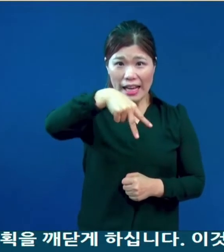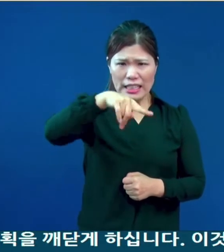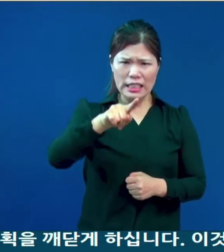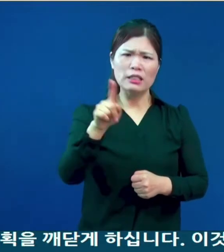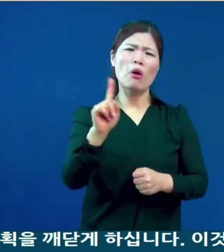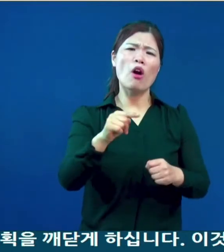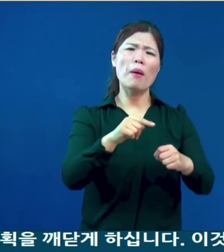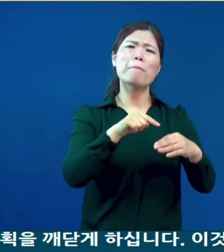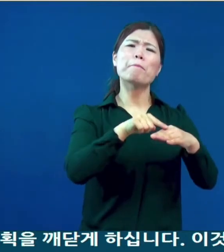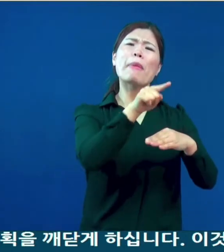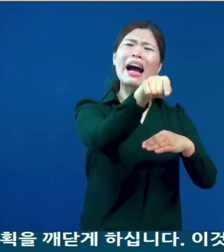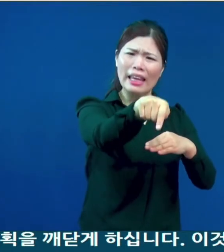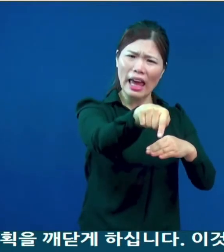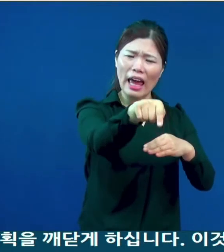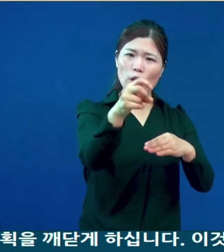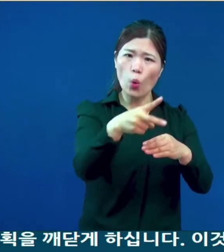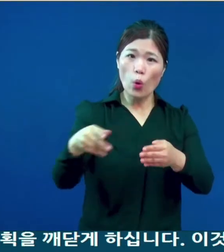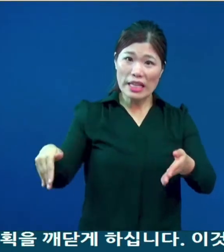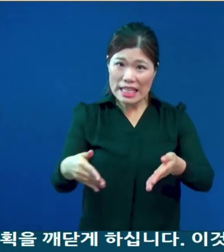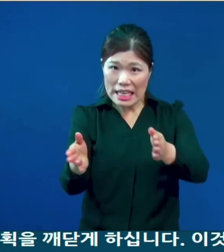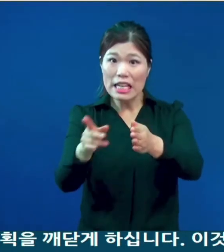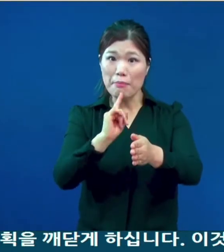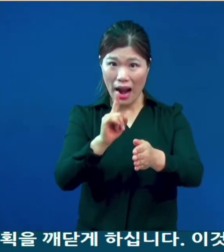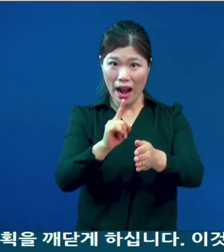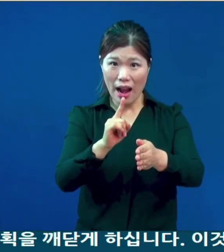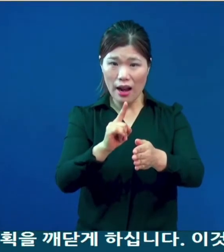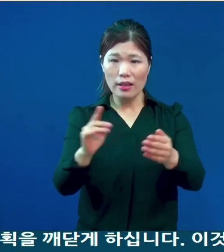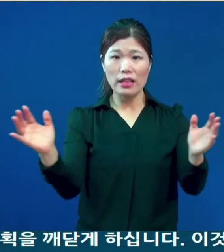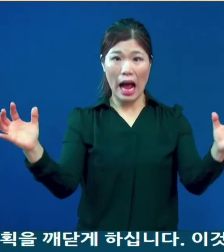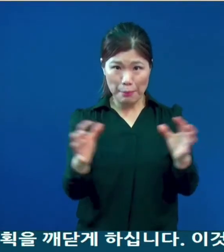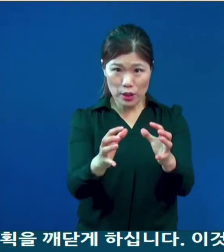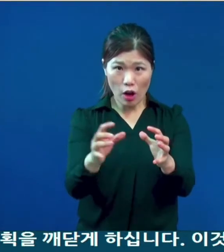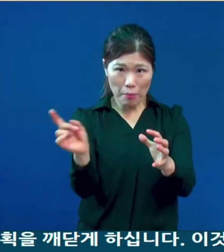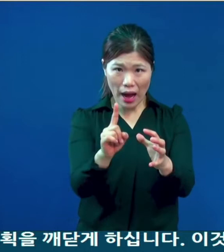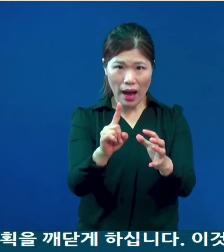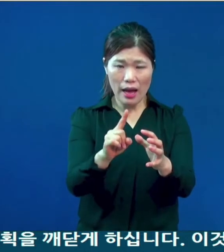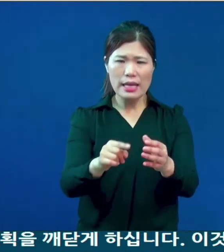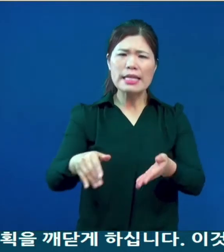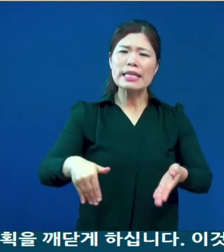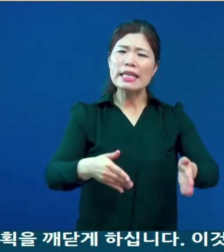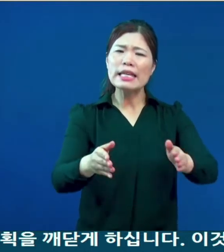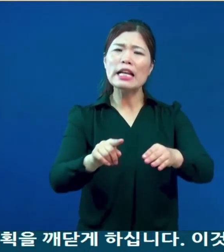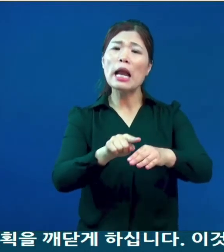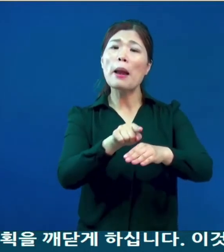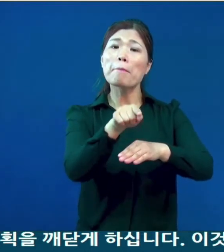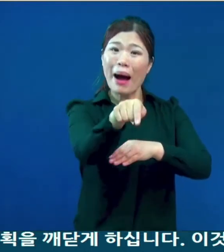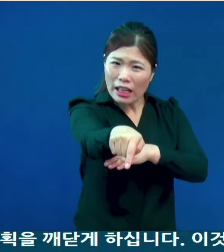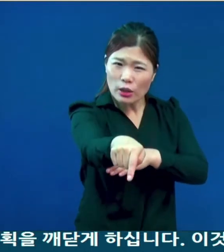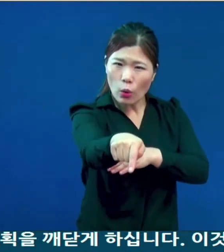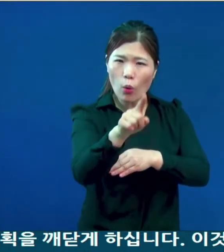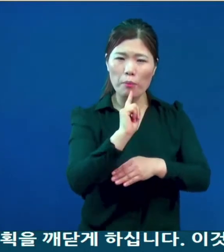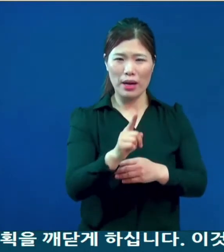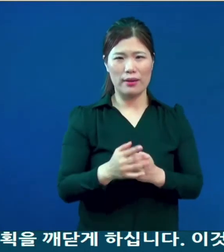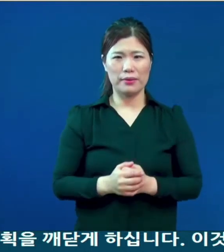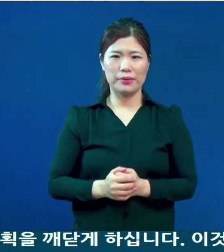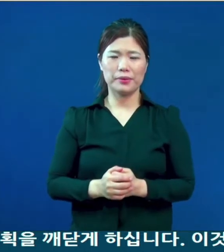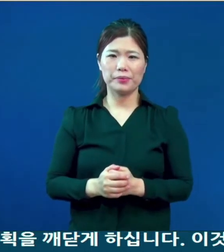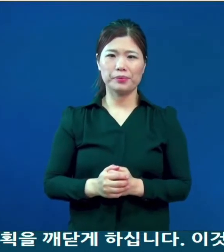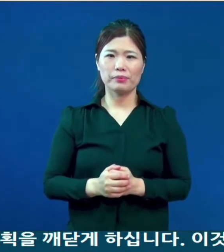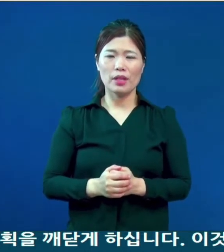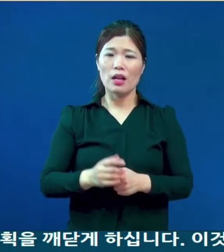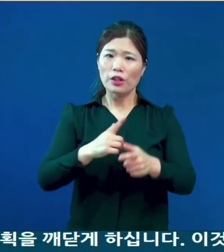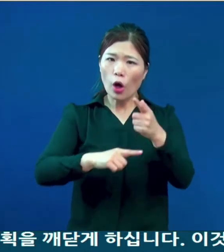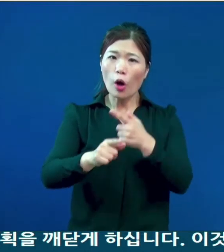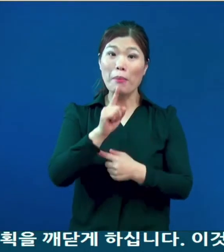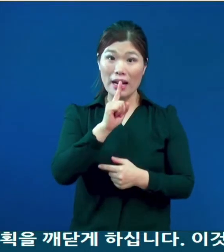호도스는 길이라는 뜻입니다. 그 합쳐보면 무슨 뜻입니까? 길 밖으로. 제가 여기에 좀 더 붙여보면, 좀 더